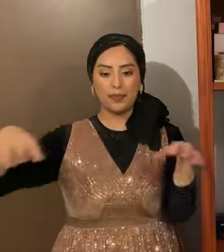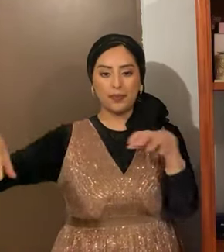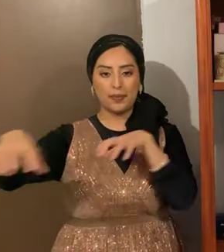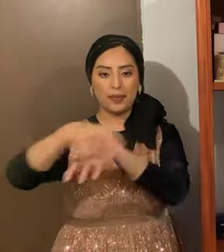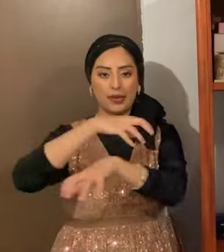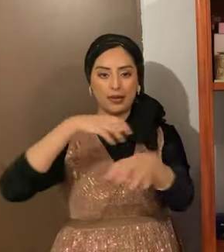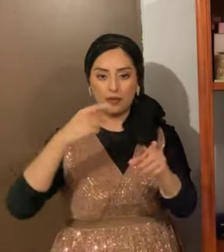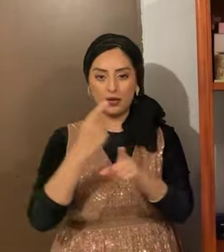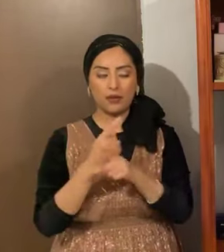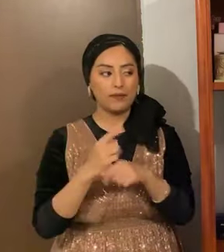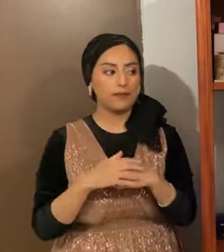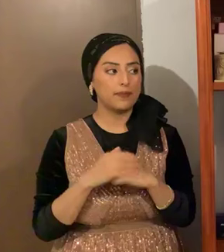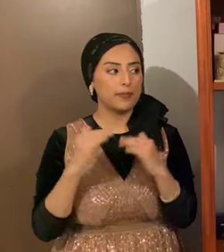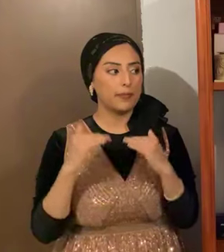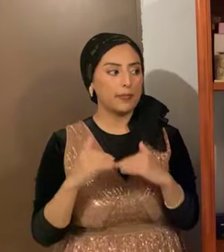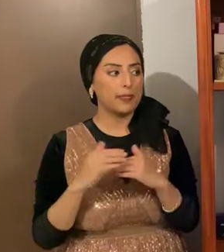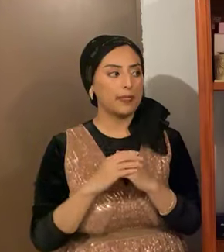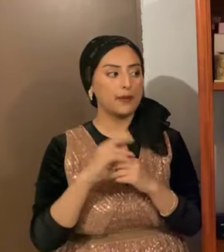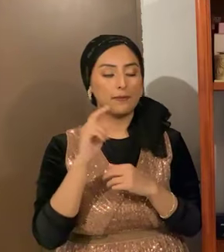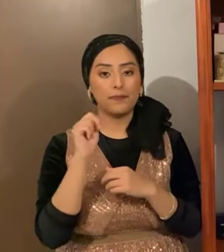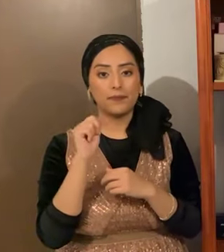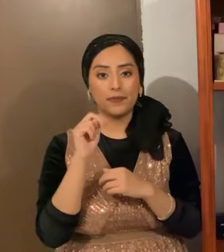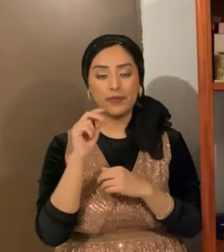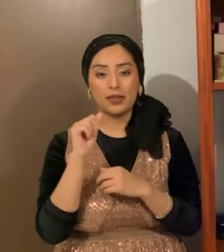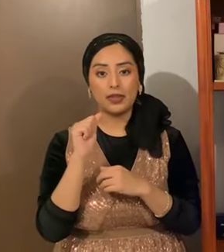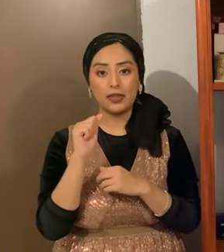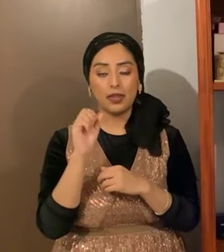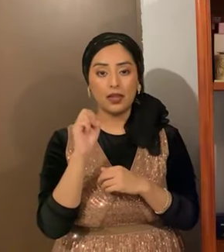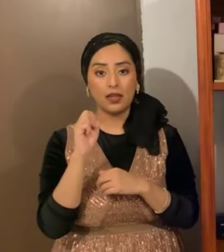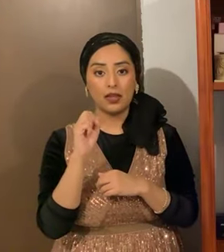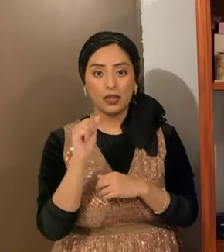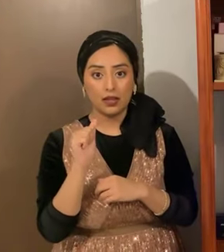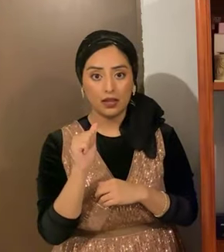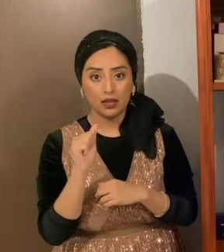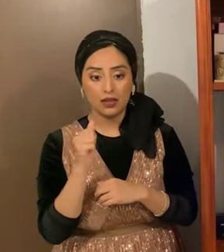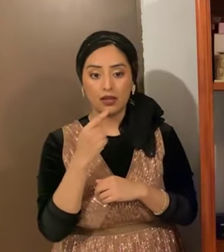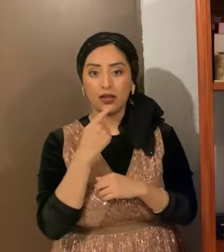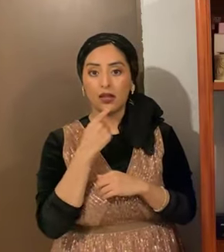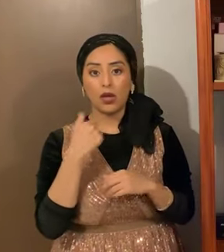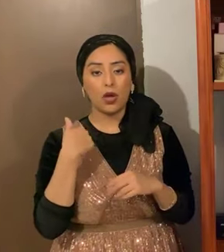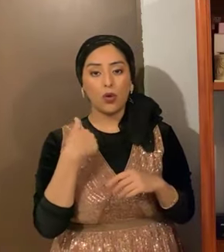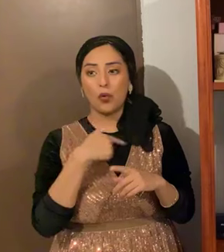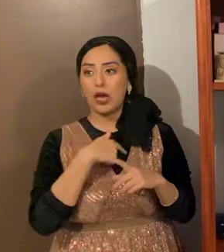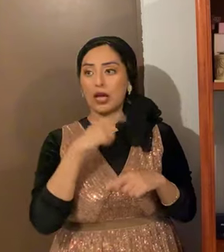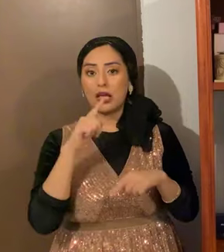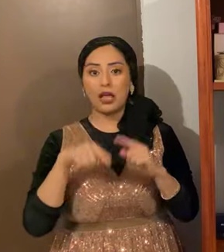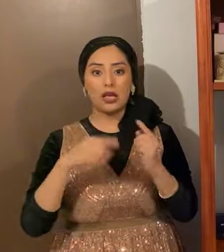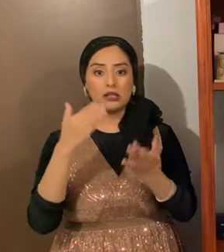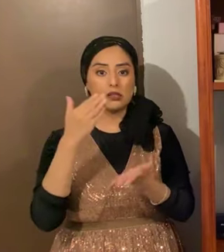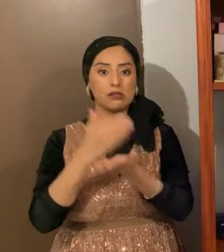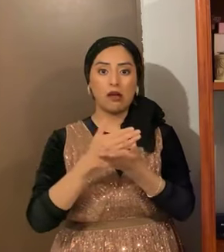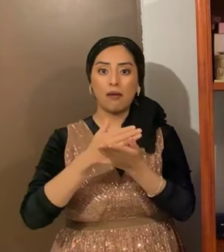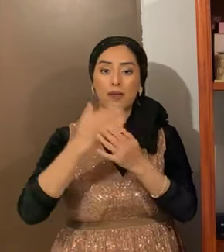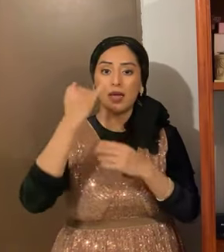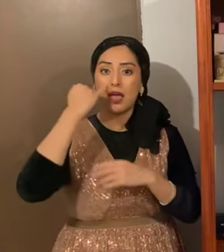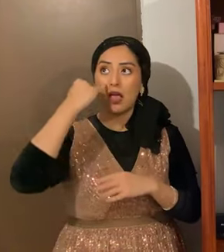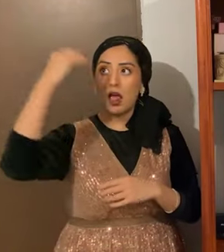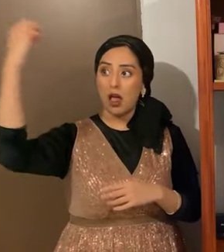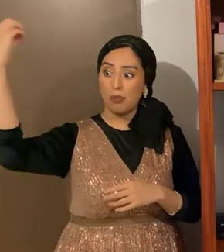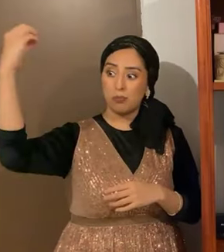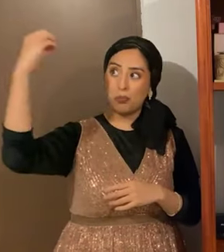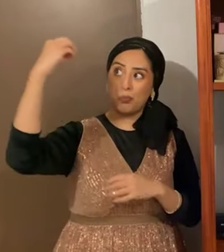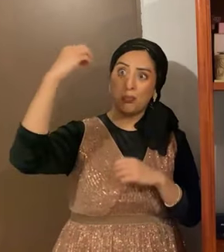Seguimos. La NASA admite que no existe una forma inmediata de detener un asteroide peligroso.